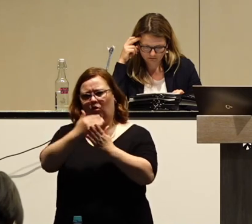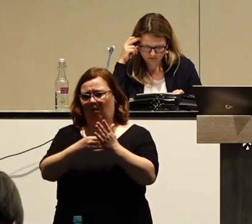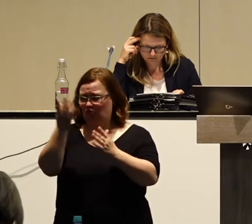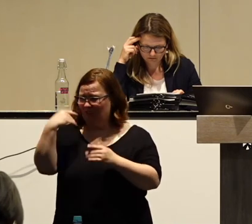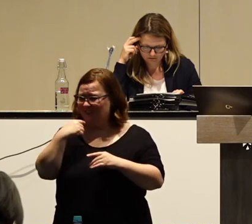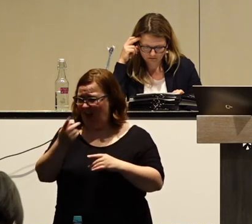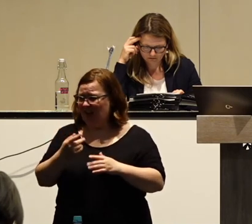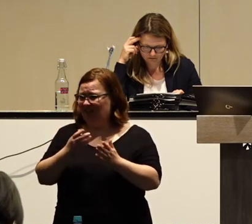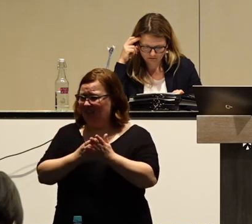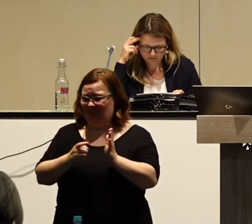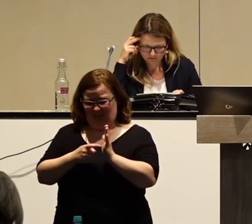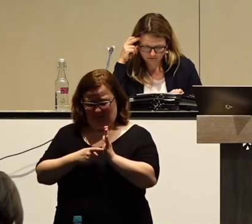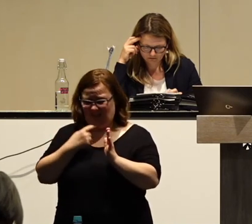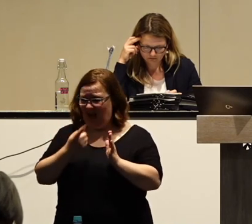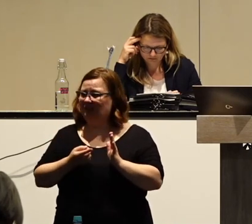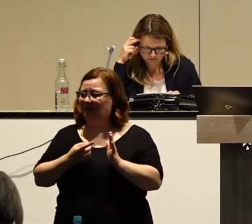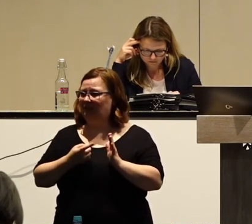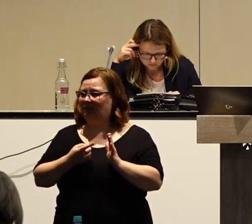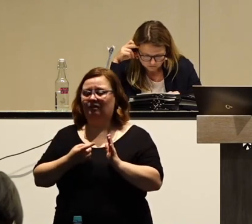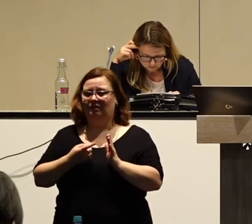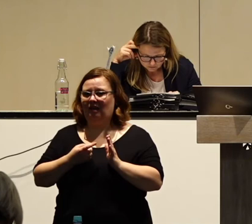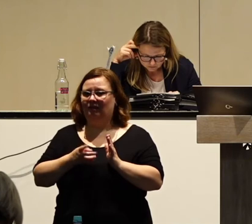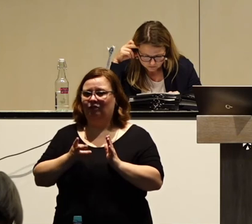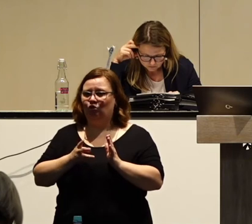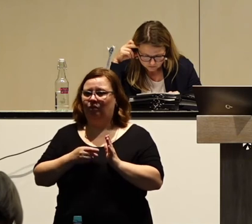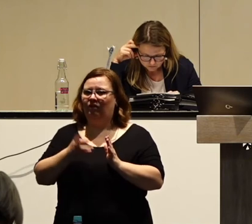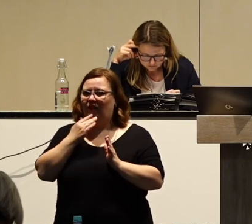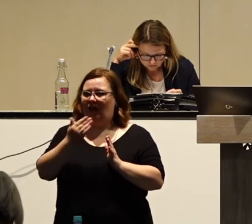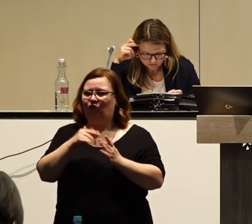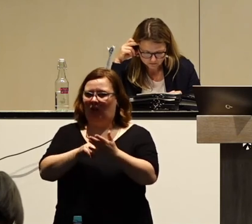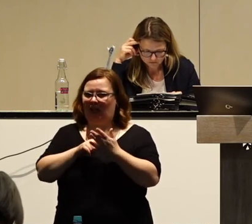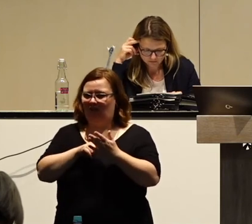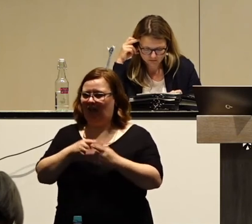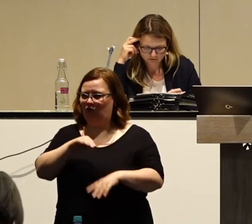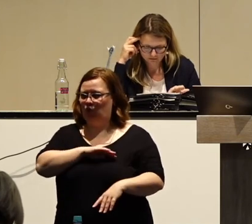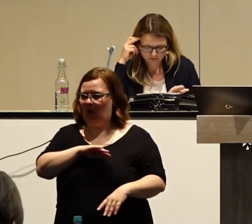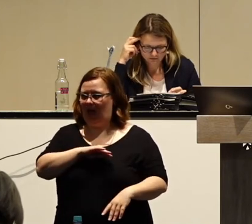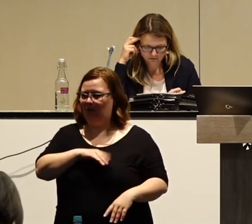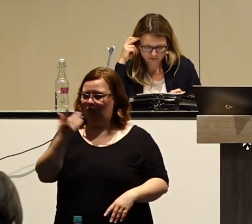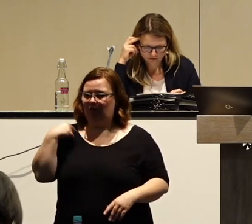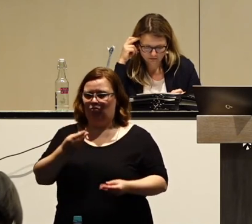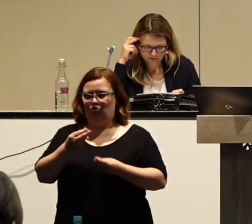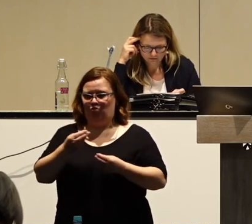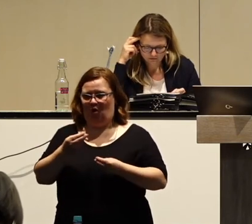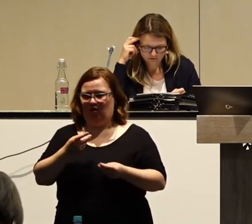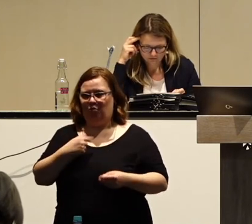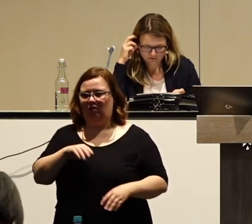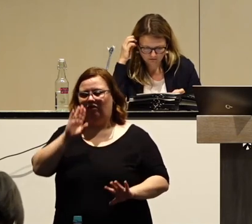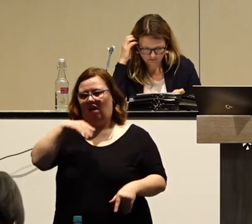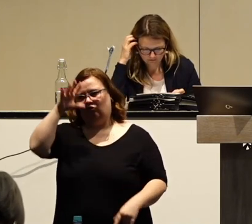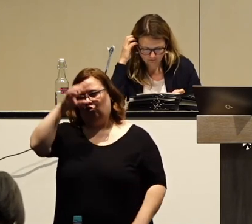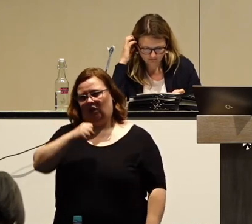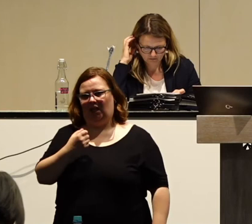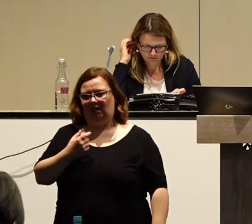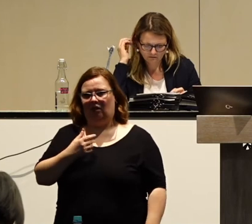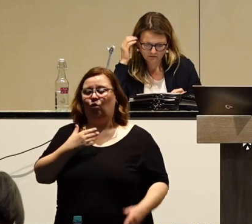Einbringung des Ersetzungsantrages damit begonnen, dass ich gesagt habe, ja, ich danke für den Hinweis der Kolleginnen und Kollegen, die mit uns darüber gesprochen haben, dass das missverständlich